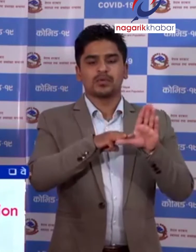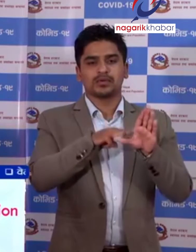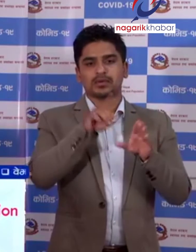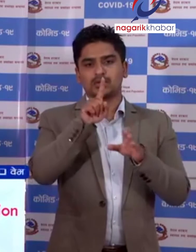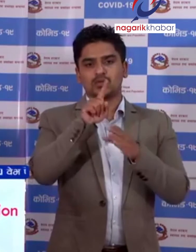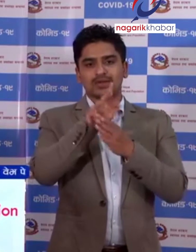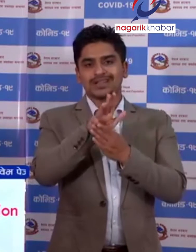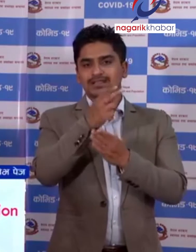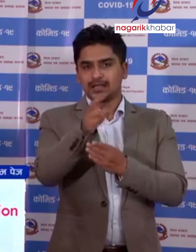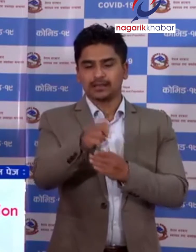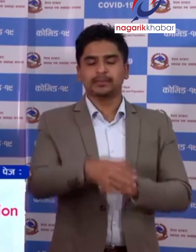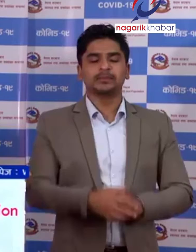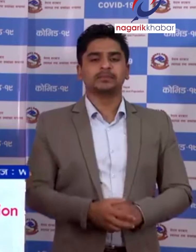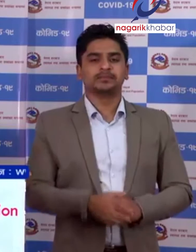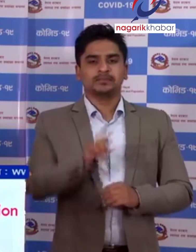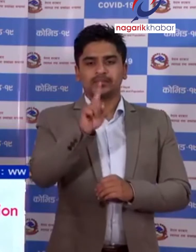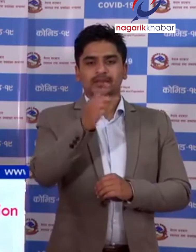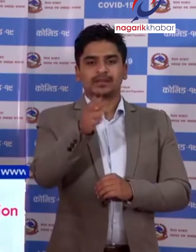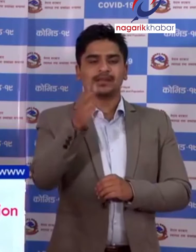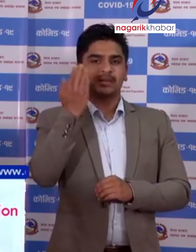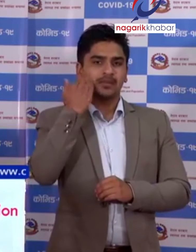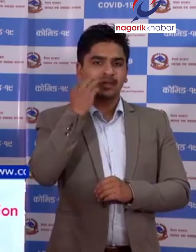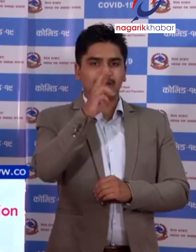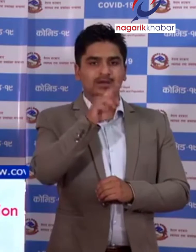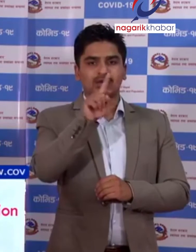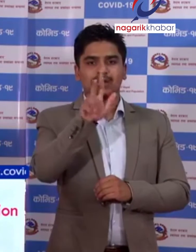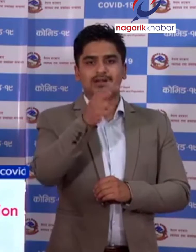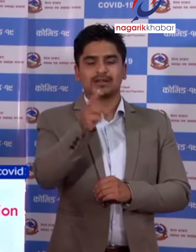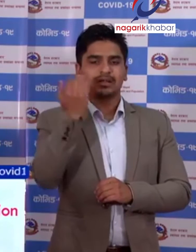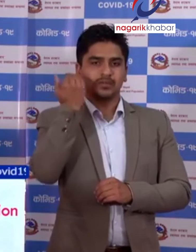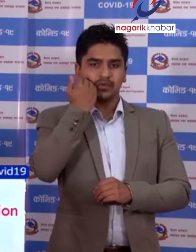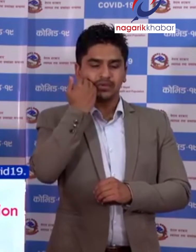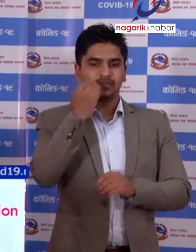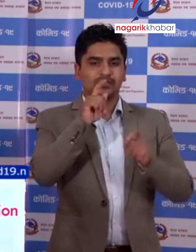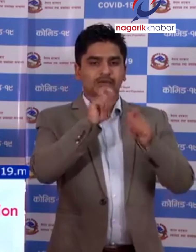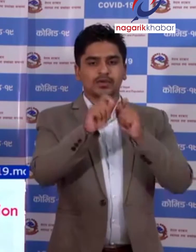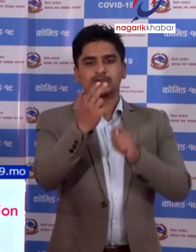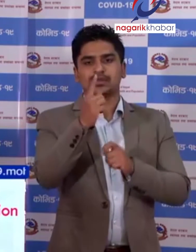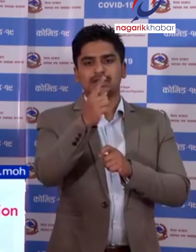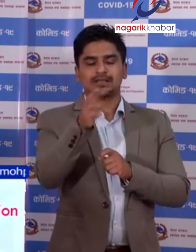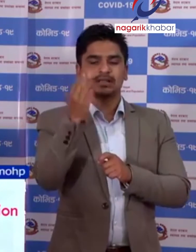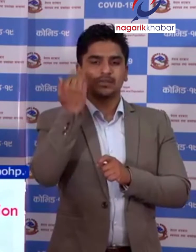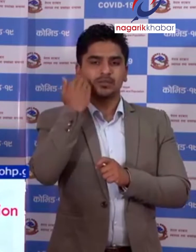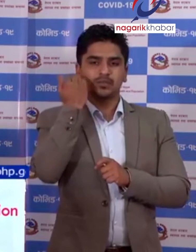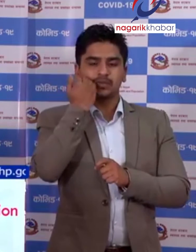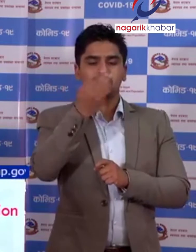19 जना, एक जना महिला र 18 जना पुरुष, सर्लाही को एक जना पुरुष